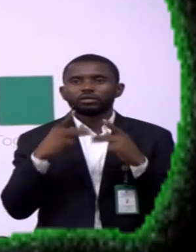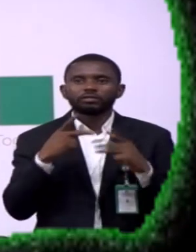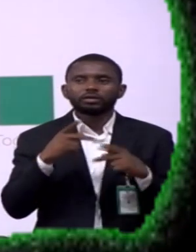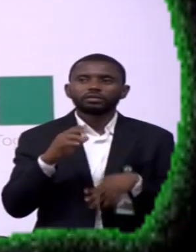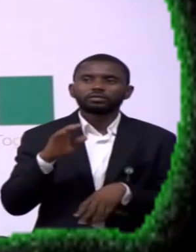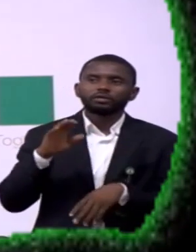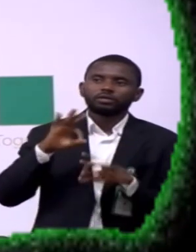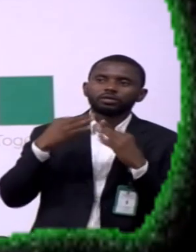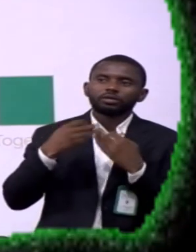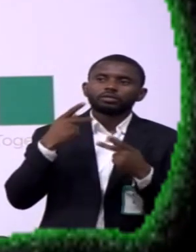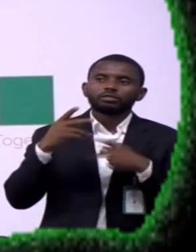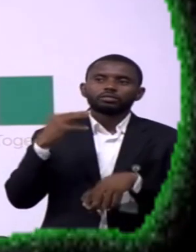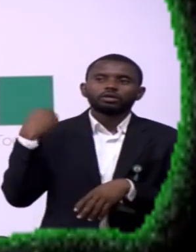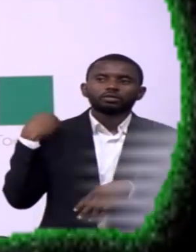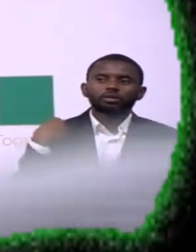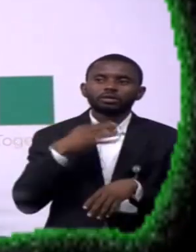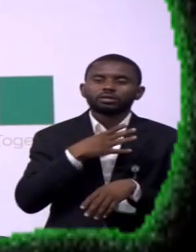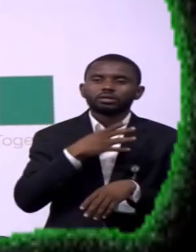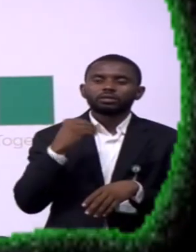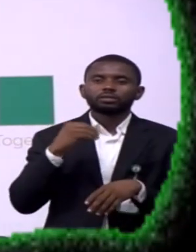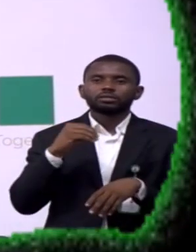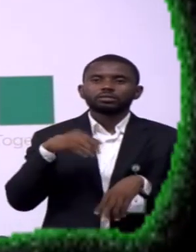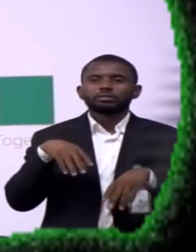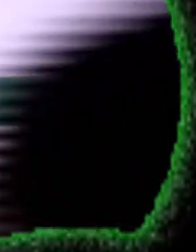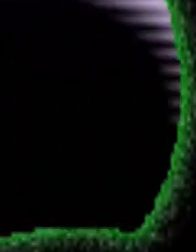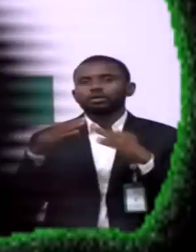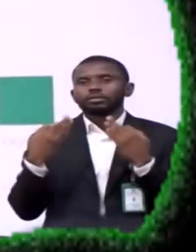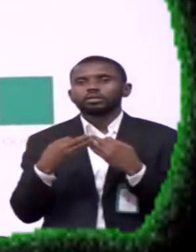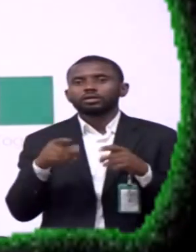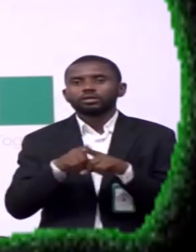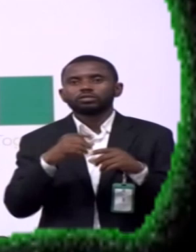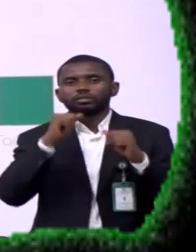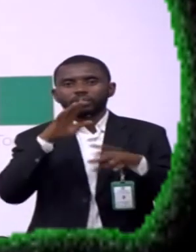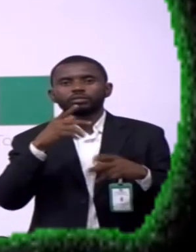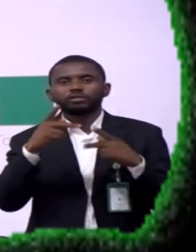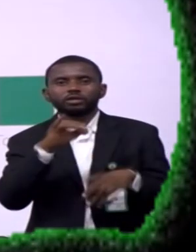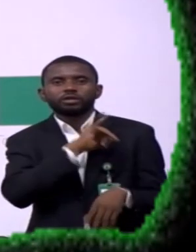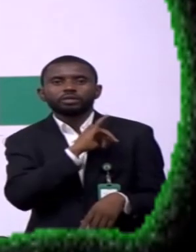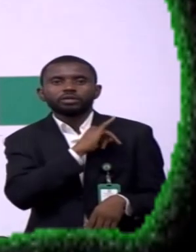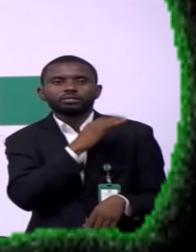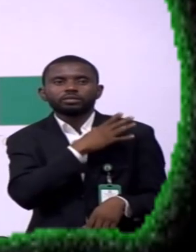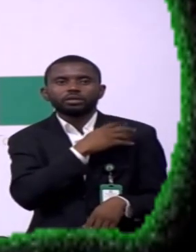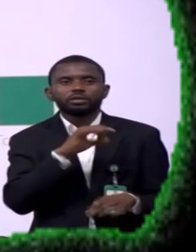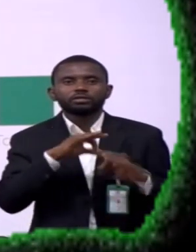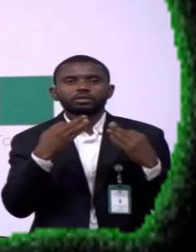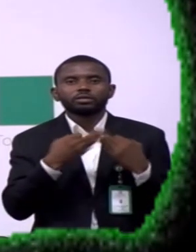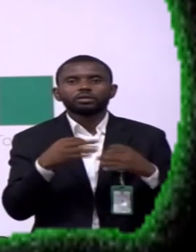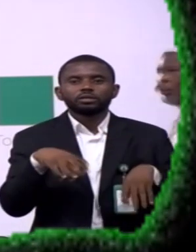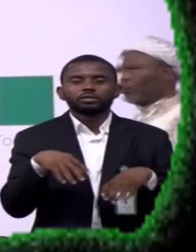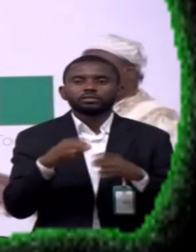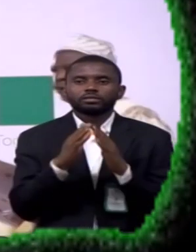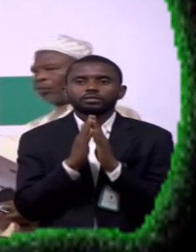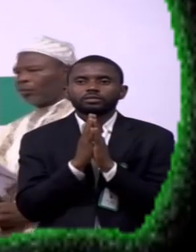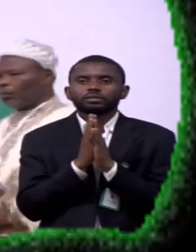سيدنا محمد كما صليت ورحمت وباركت على سيدنا إبراهيم وعلى آل إبراهيم في العالمين إنك حميد